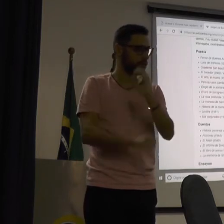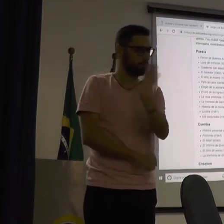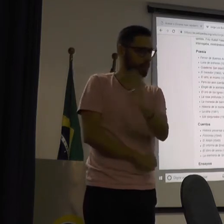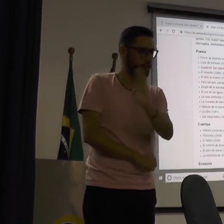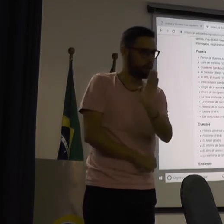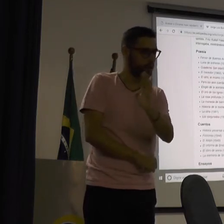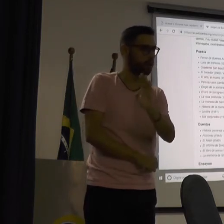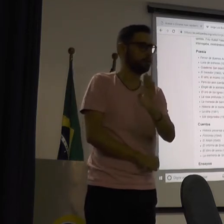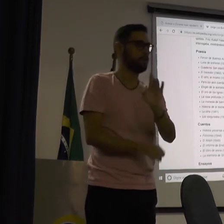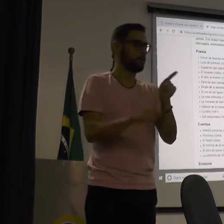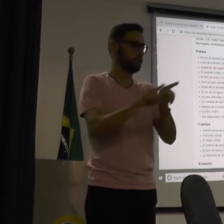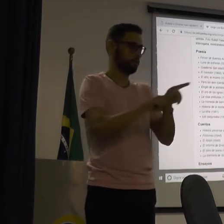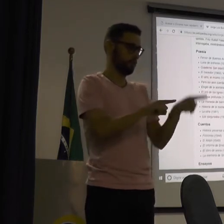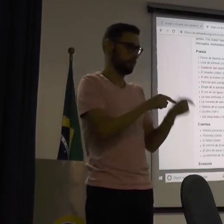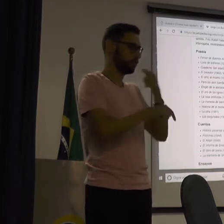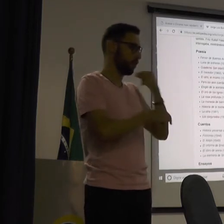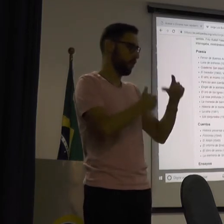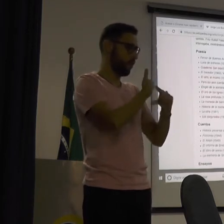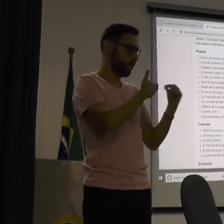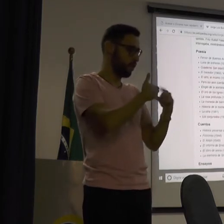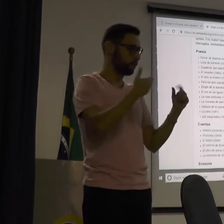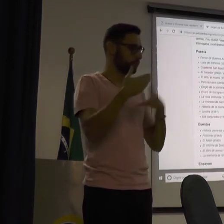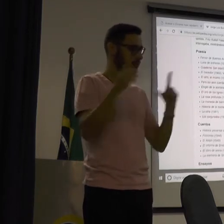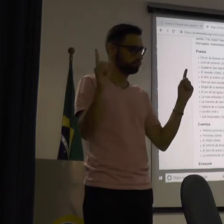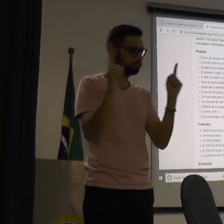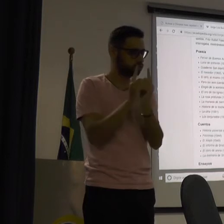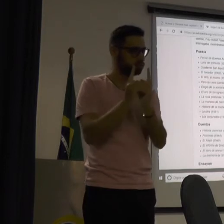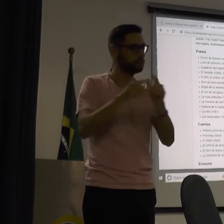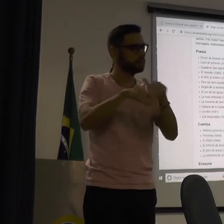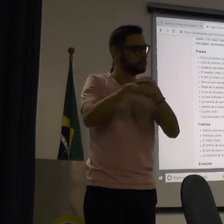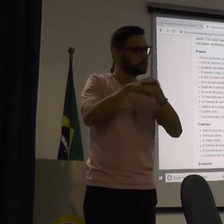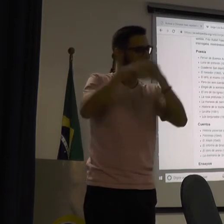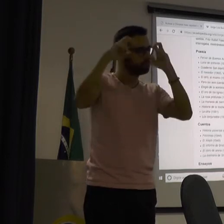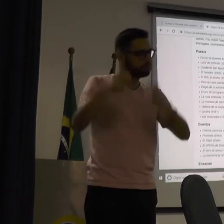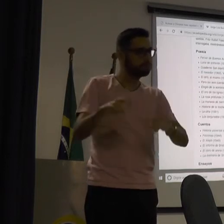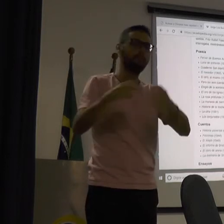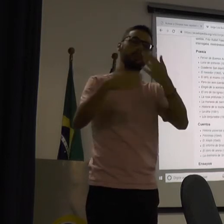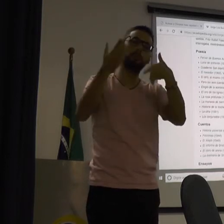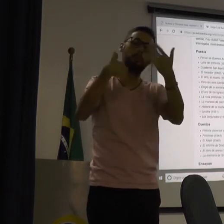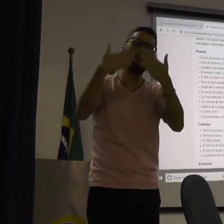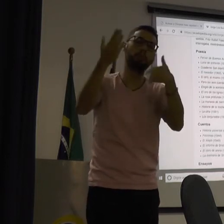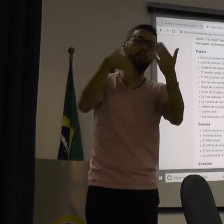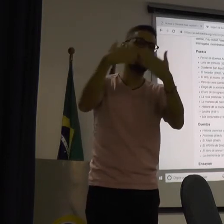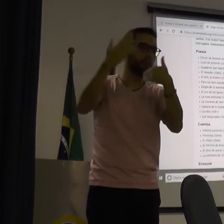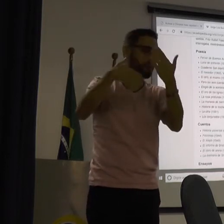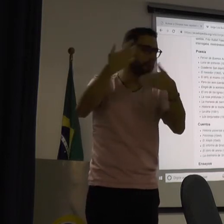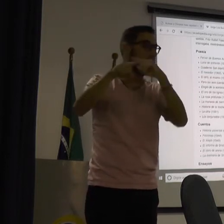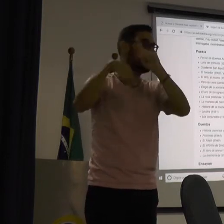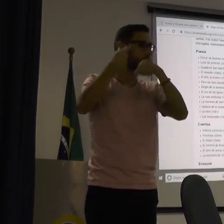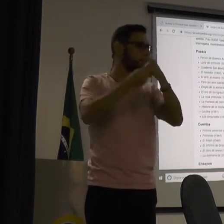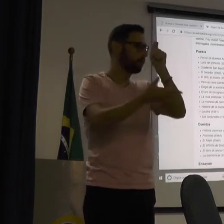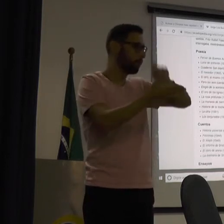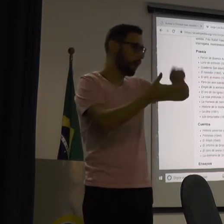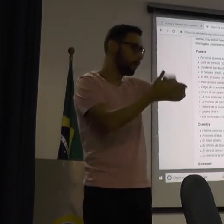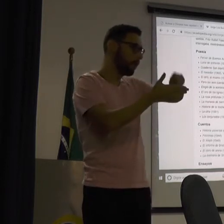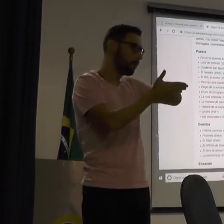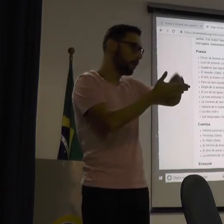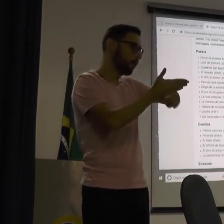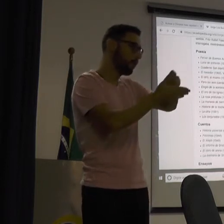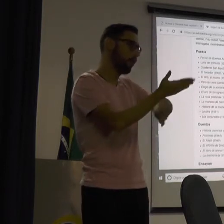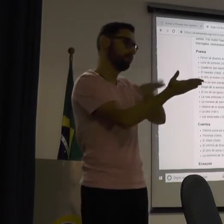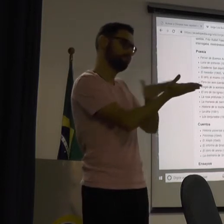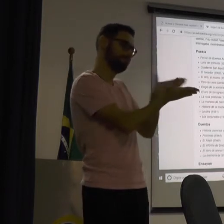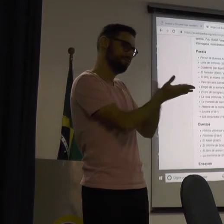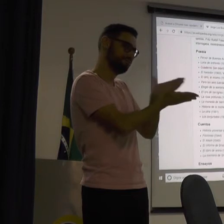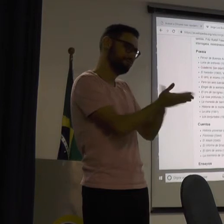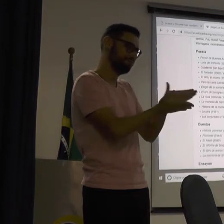Bioy Casares tinha com o Borges, na casa do Bioy Casares, que na maior parte do tempo era o rico e